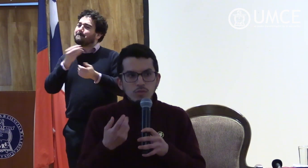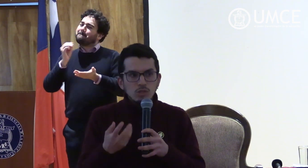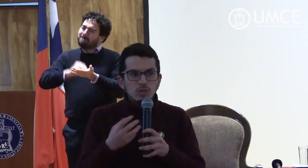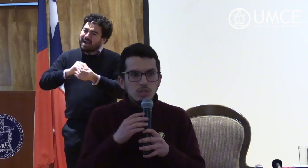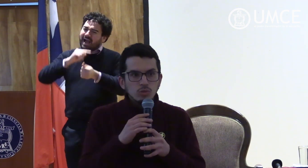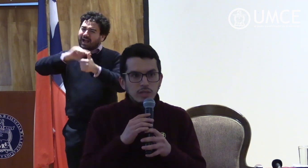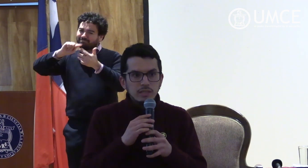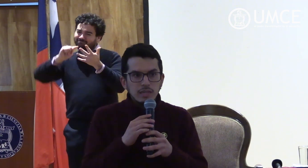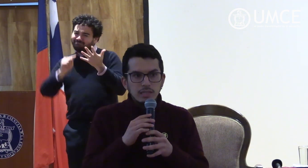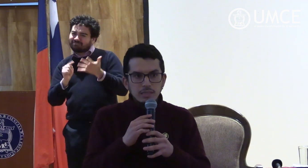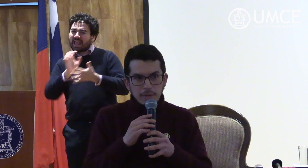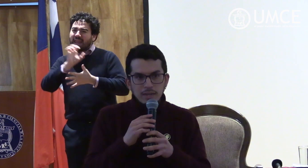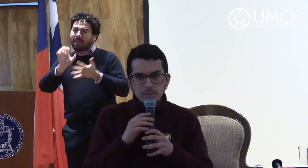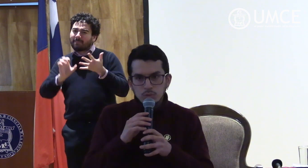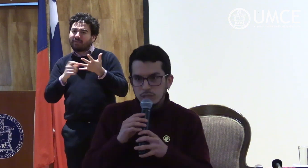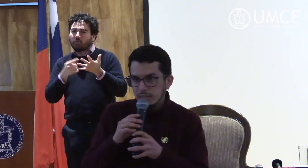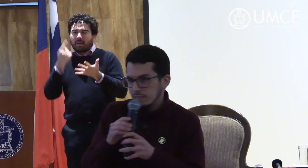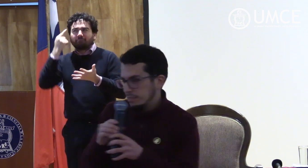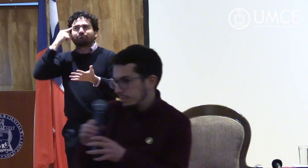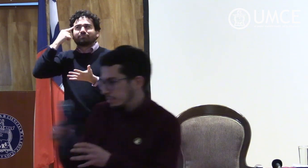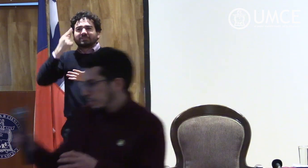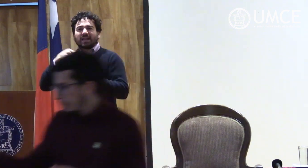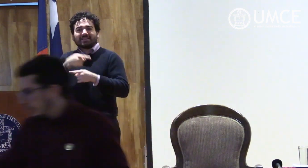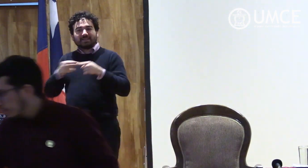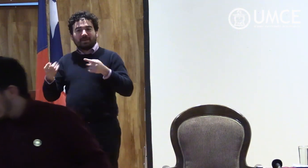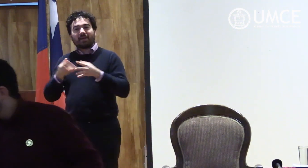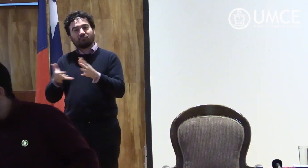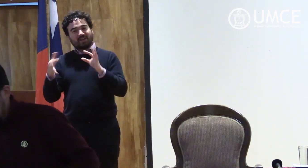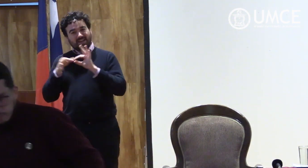poder reflexionar sobre esta semana. Muchas gracias.